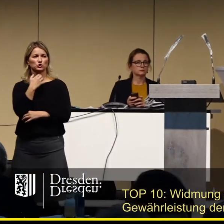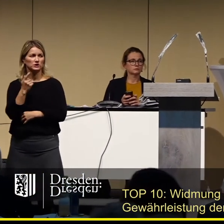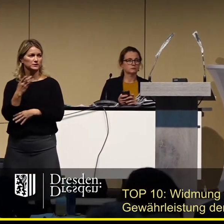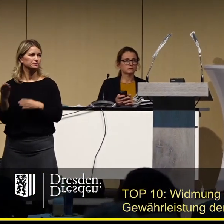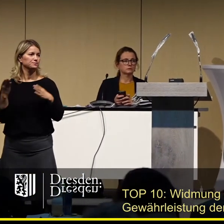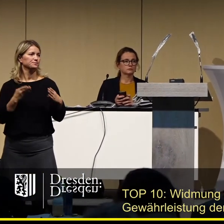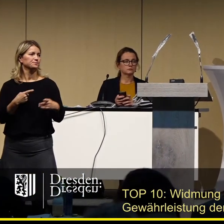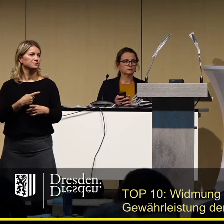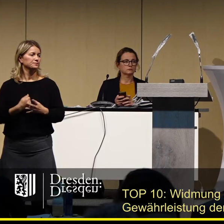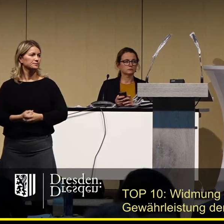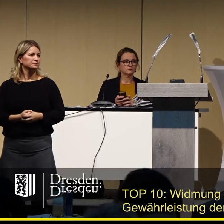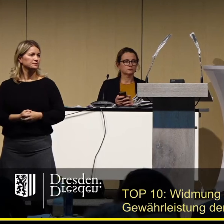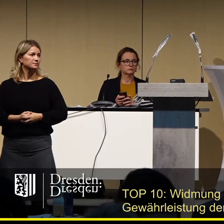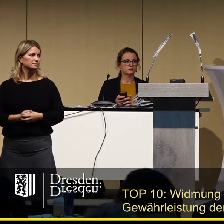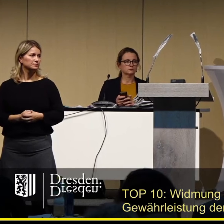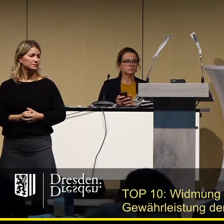Vielen Dank.